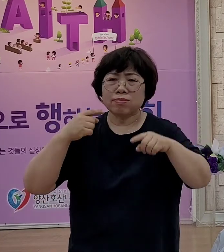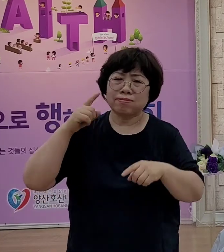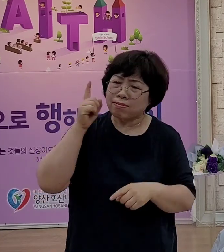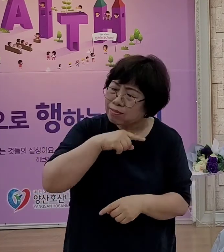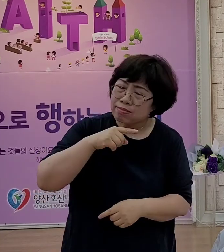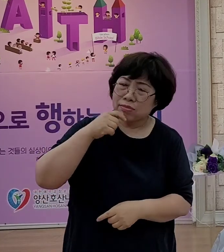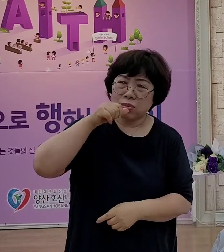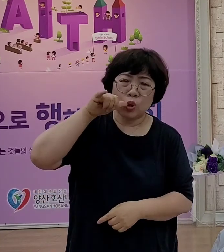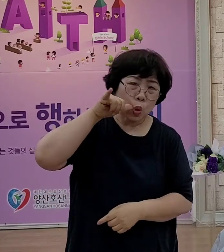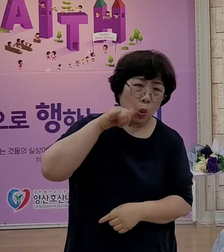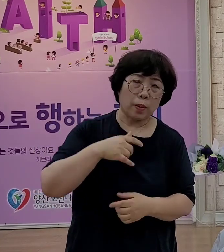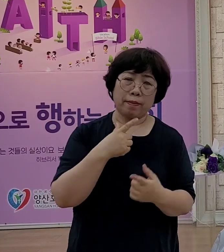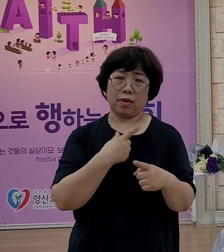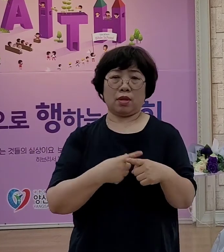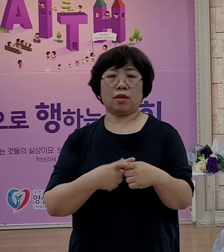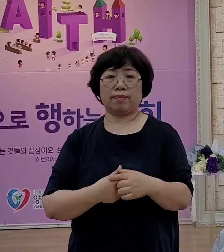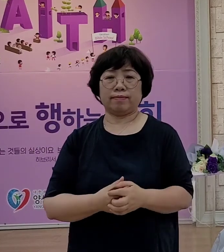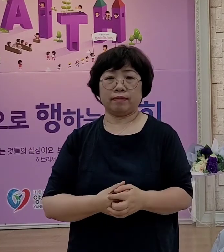독입니다.